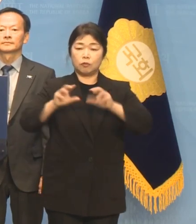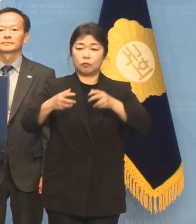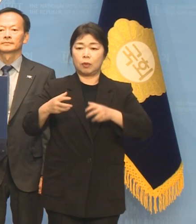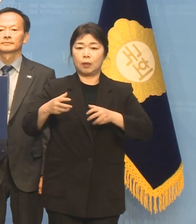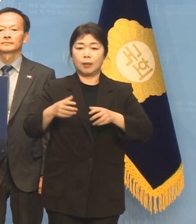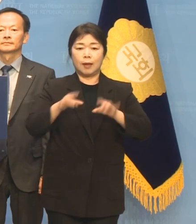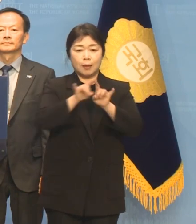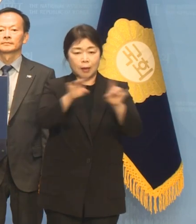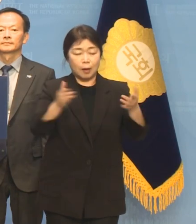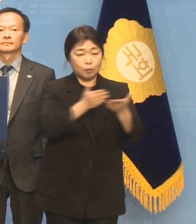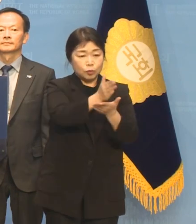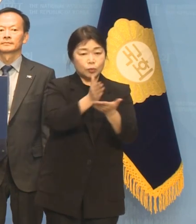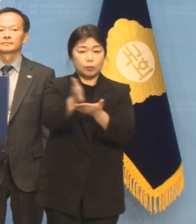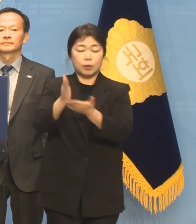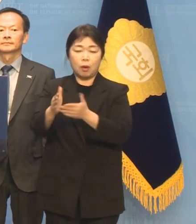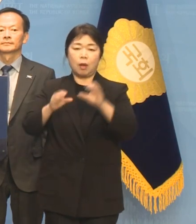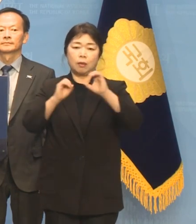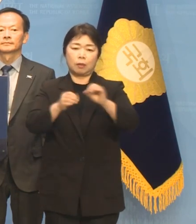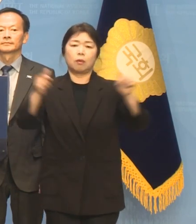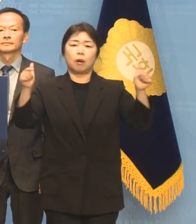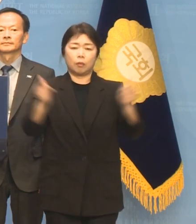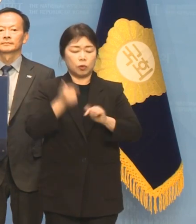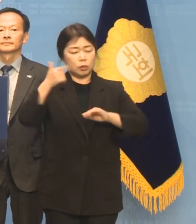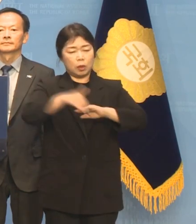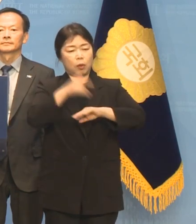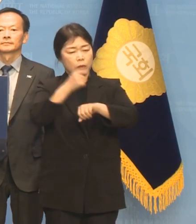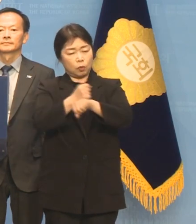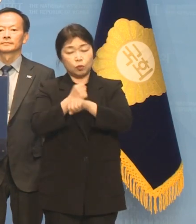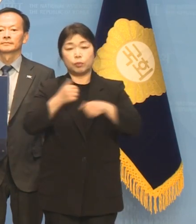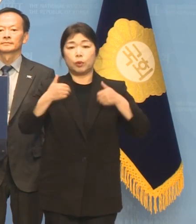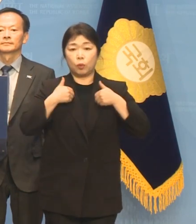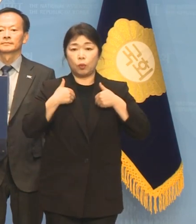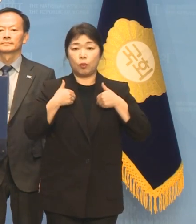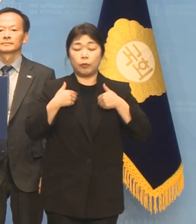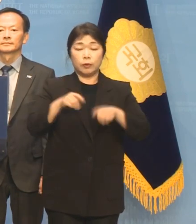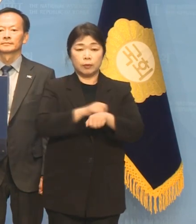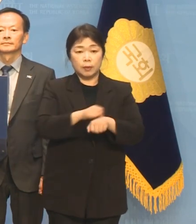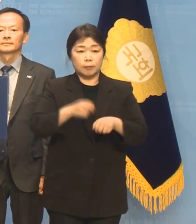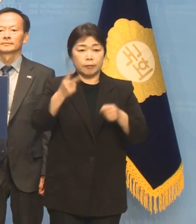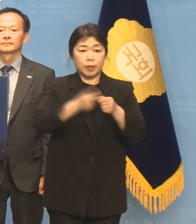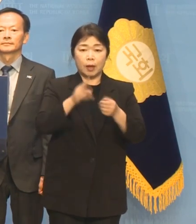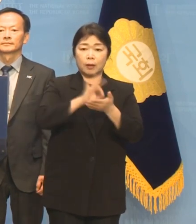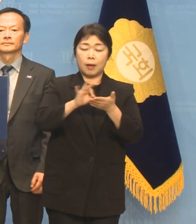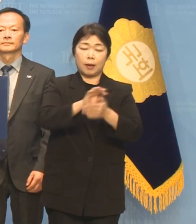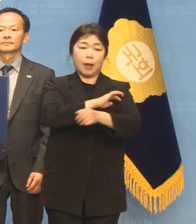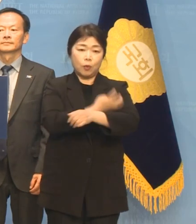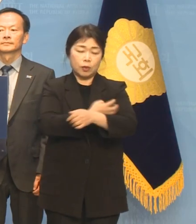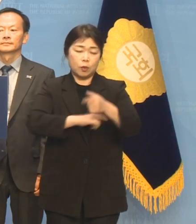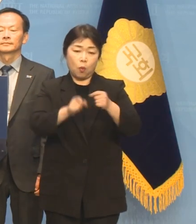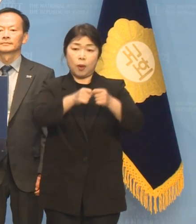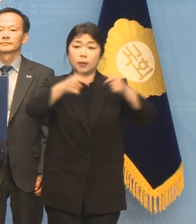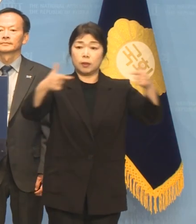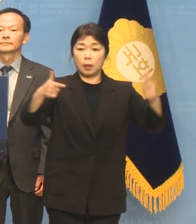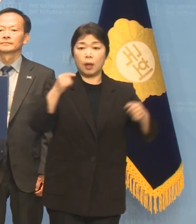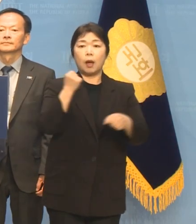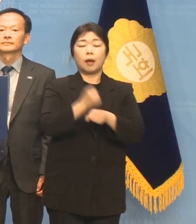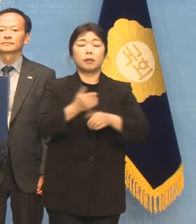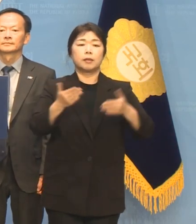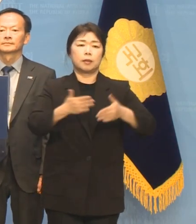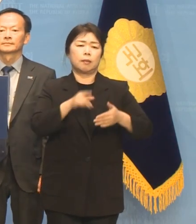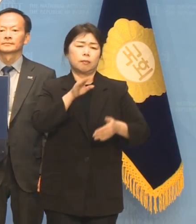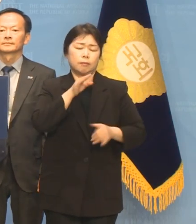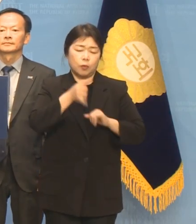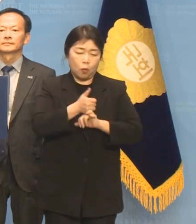각 부문에서 탄소 감축을 실현하고 특히 재생 에너지를 획기적으로 늘리는 일이 너무도